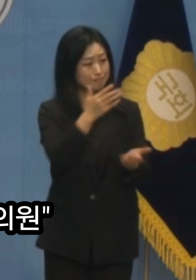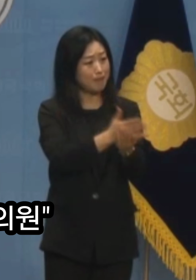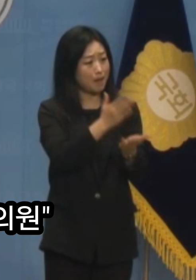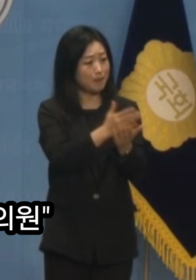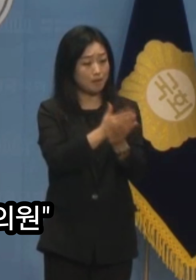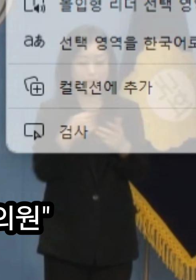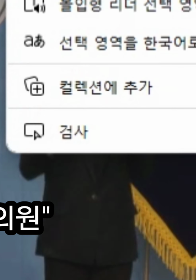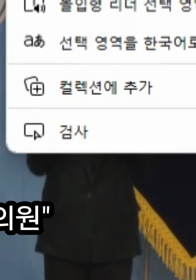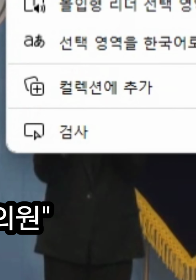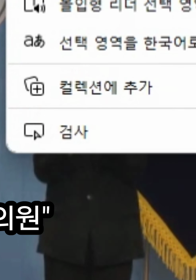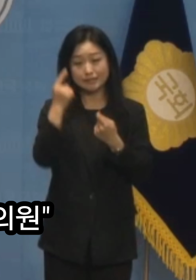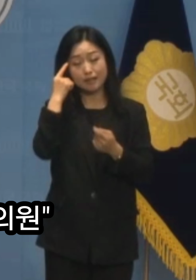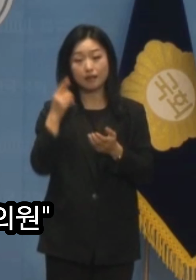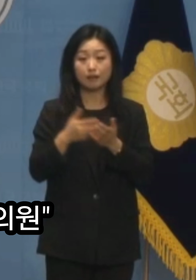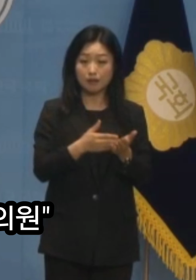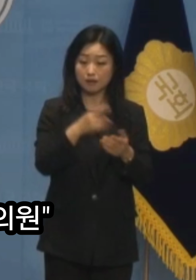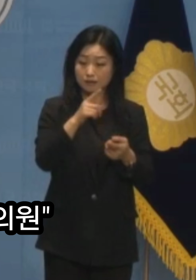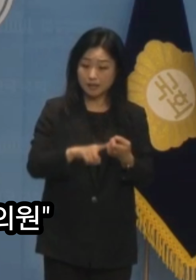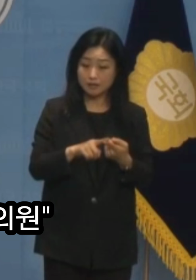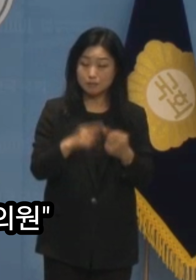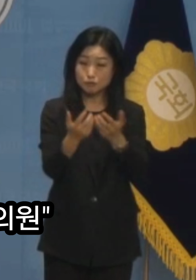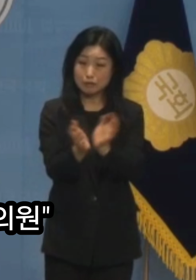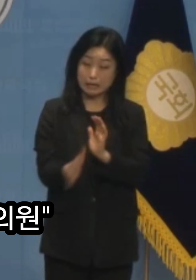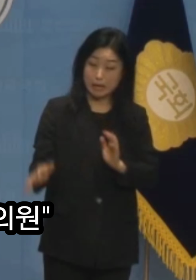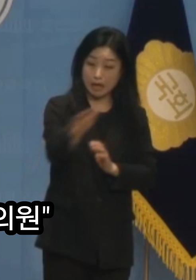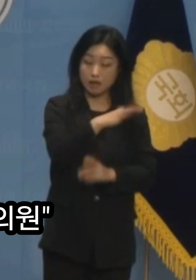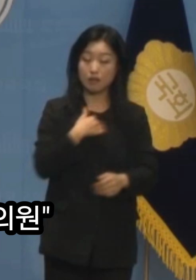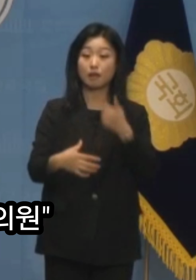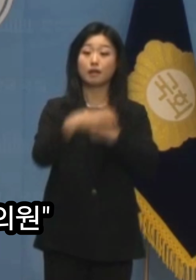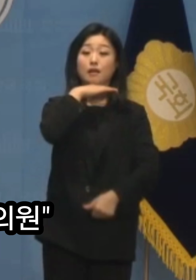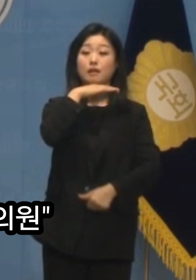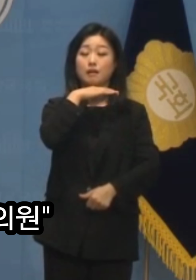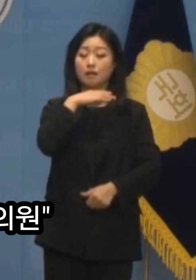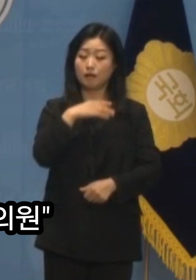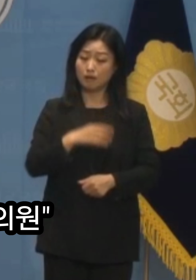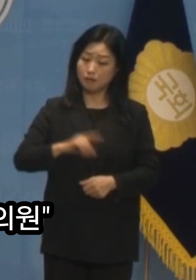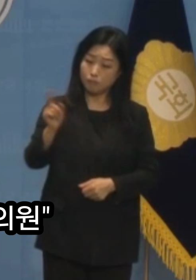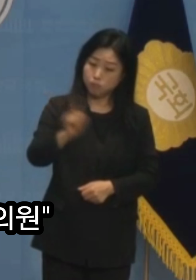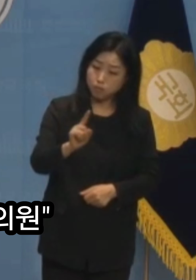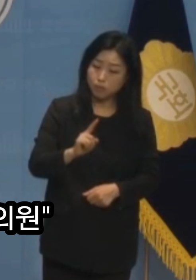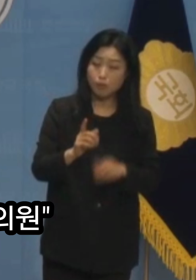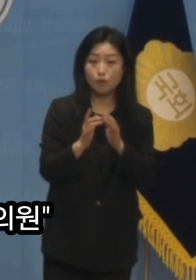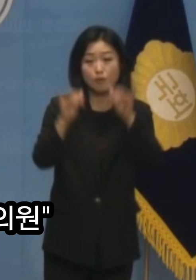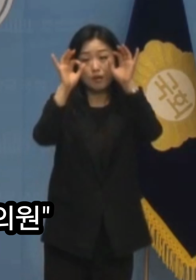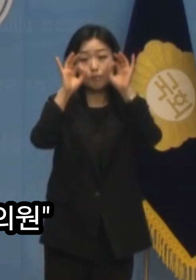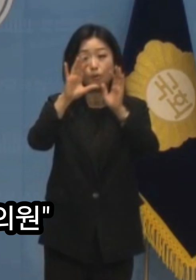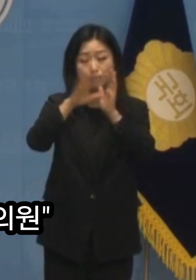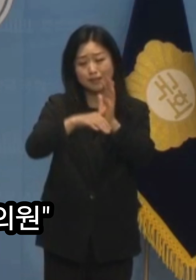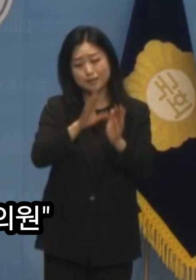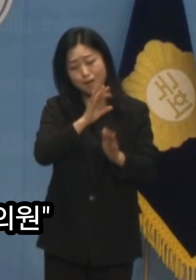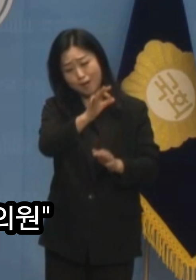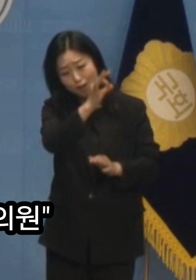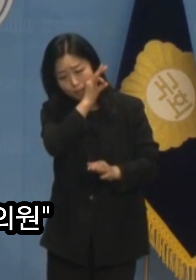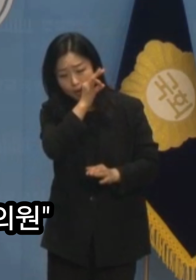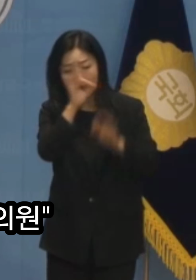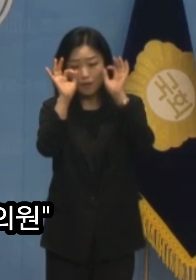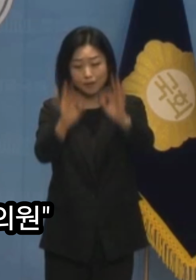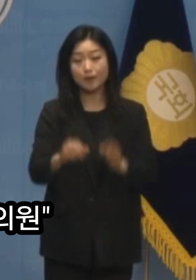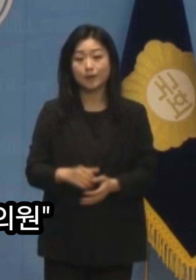사견을 말한 것을 민주당 전체가 나서서 규탄하는 것이 국민들 보시기에 부끄럽지